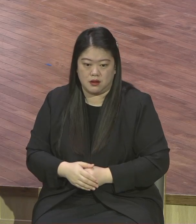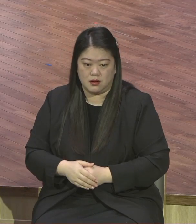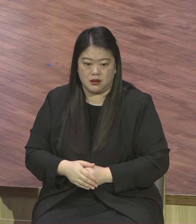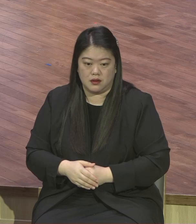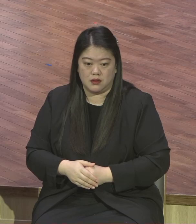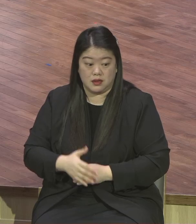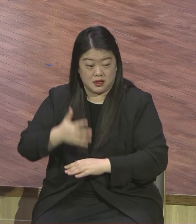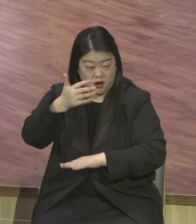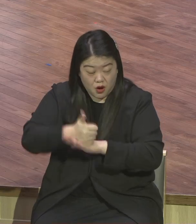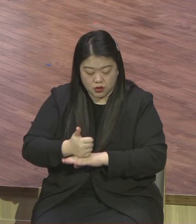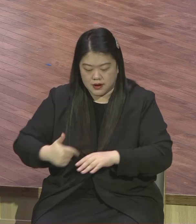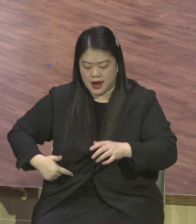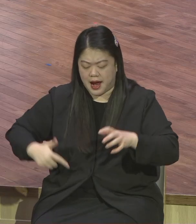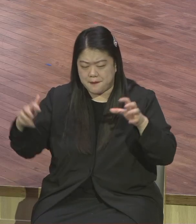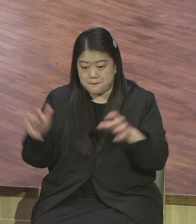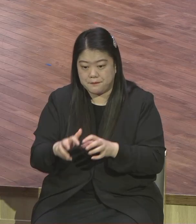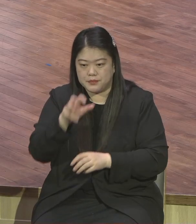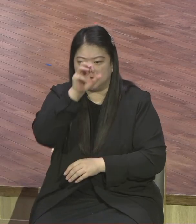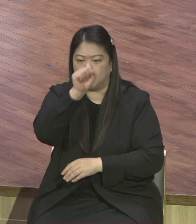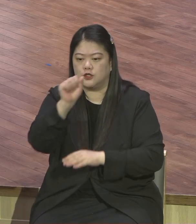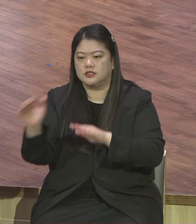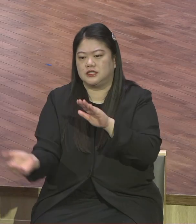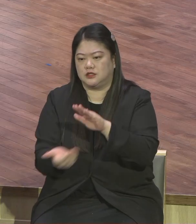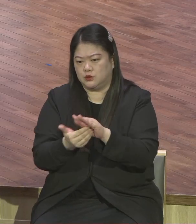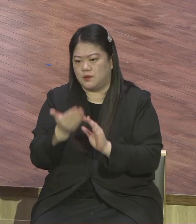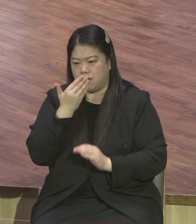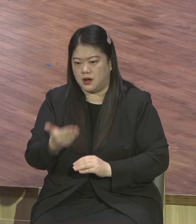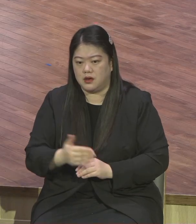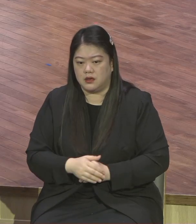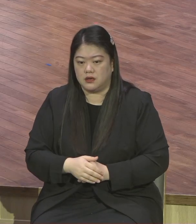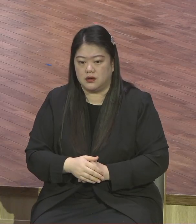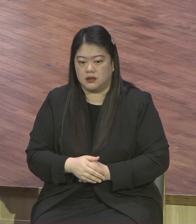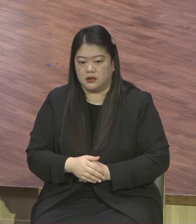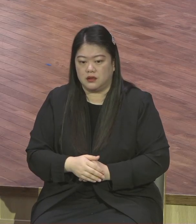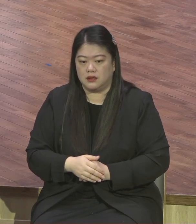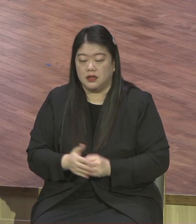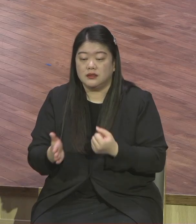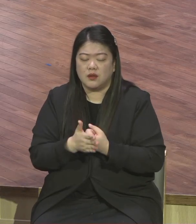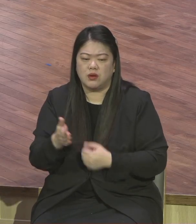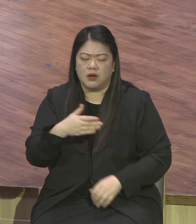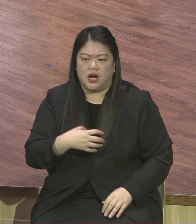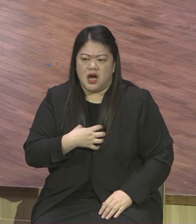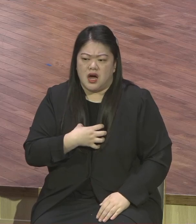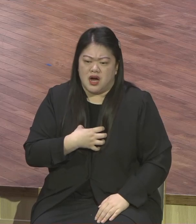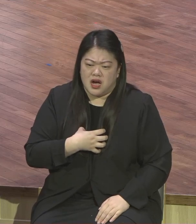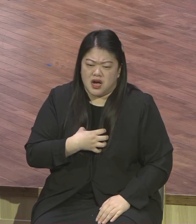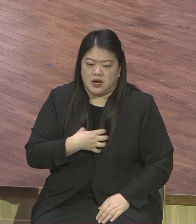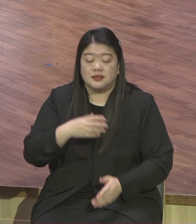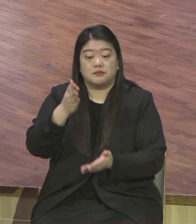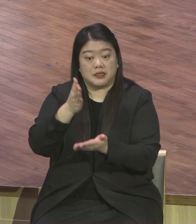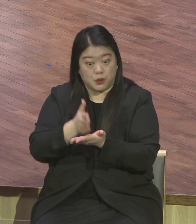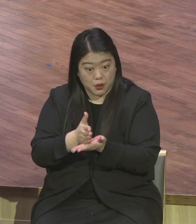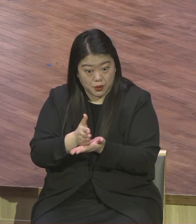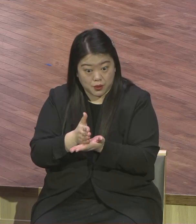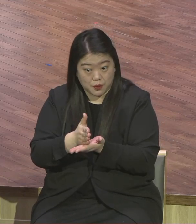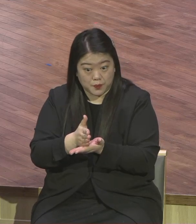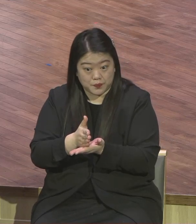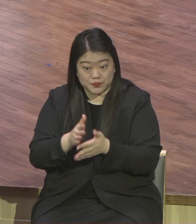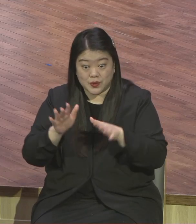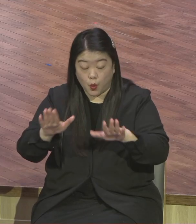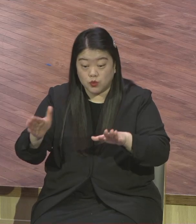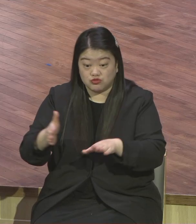이룬다. 그래 말하지요. 아무 걱정할 필요 없고 기대하세요. 오늘부터